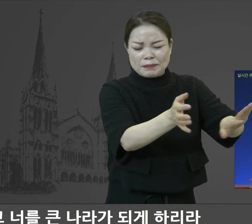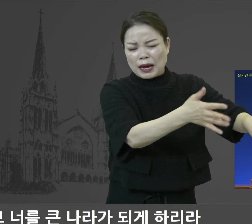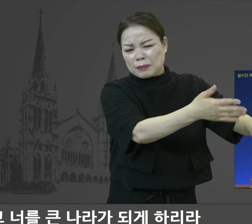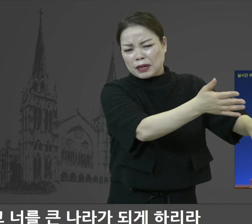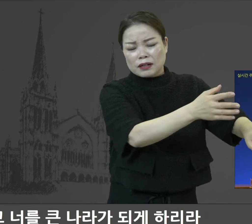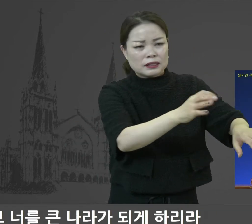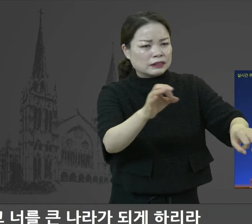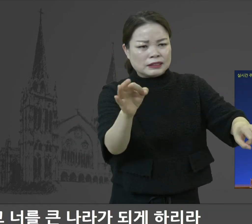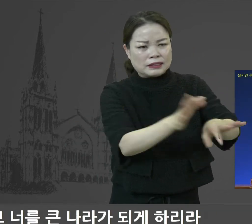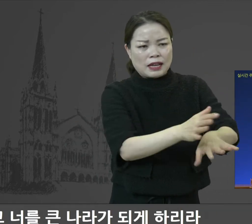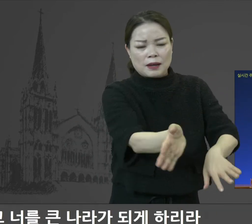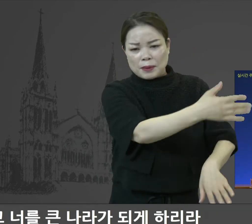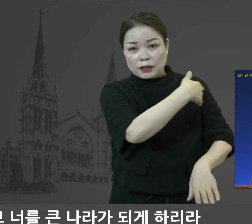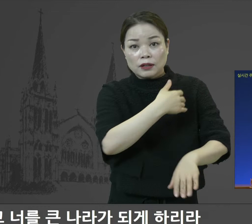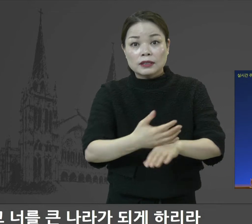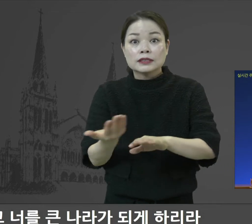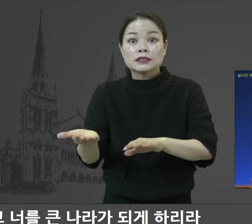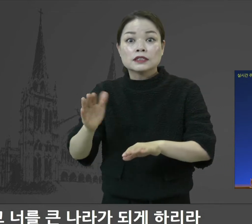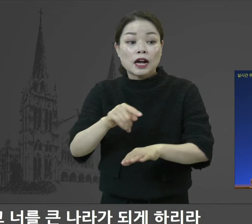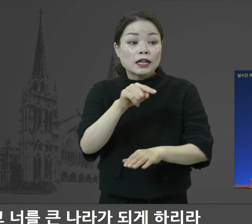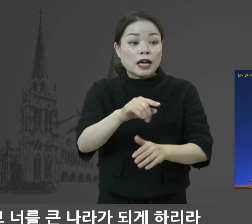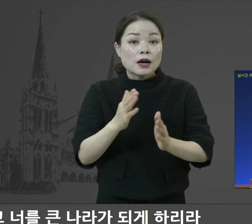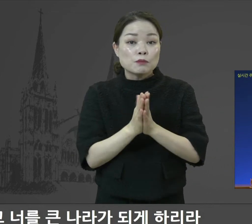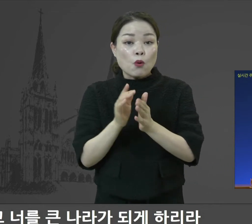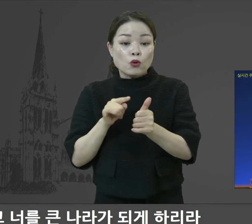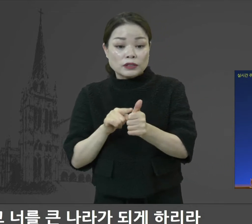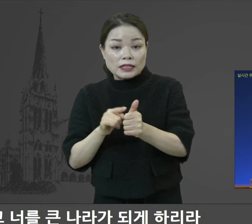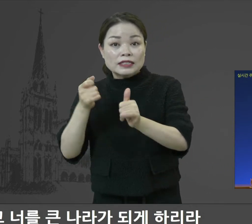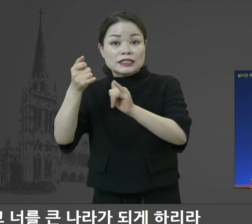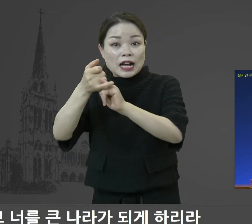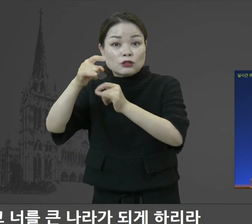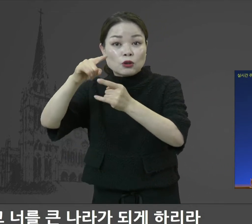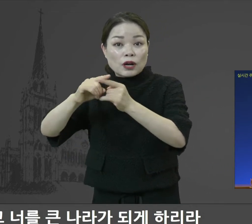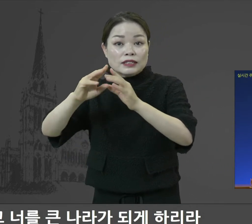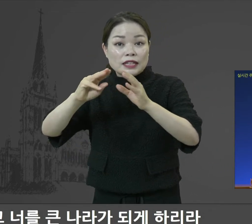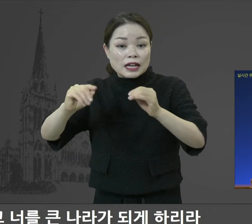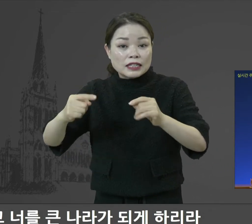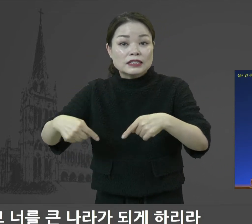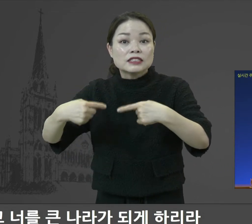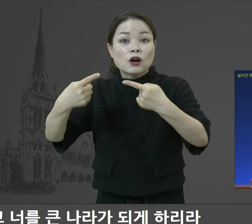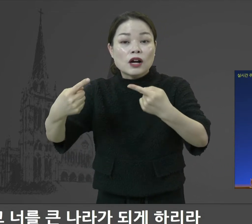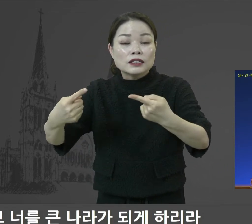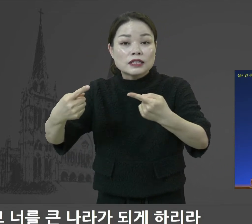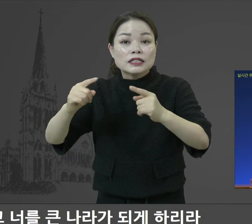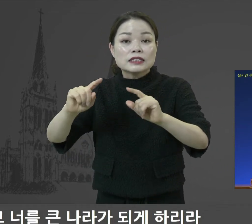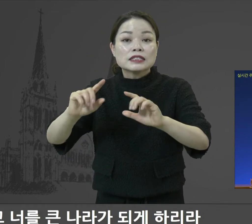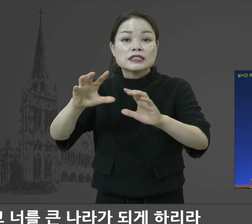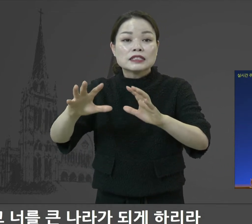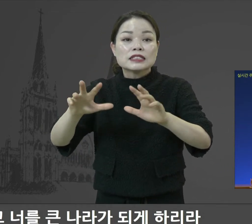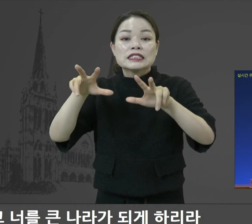저들을 싹 없애버릴 것이고, 그러나 너는 약속한 땅에 올라갈 테인데 올라가서 지금 있는